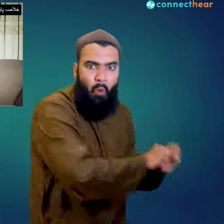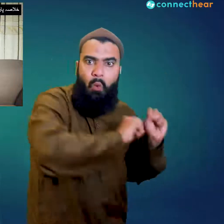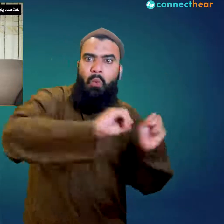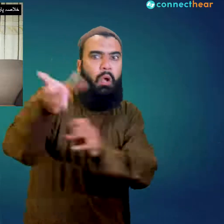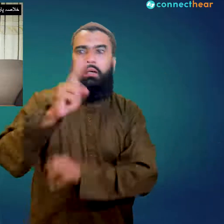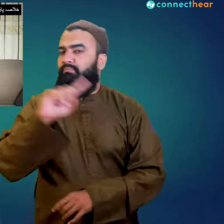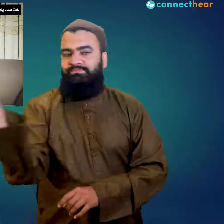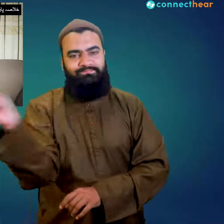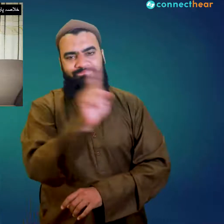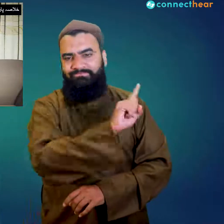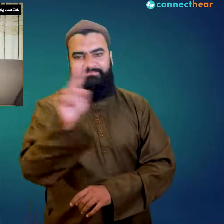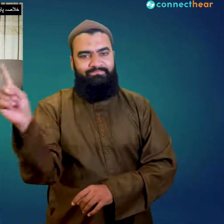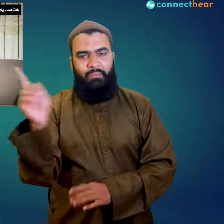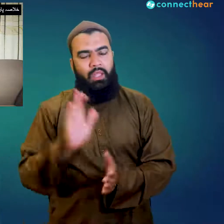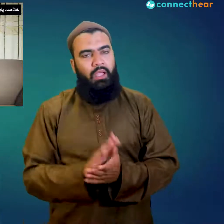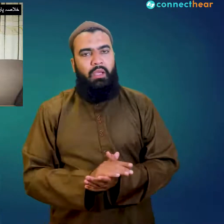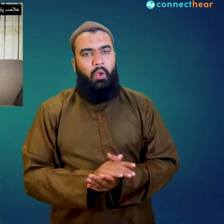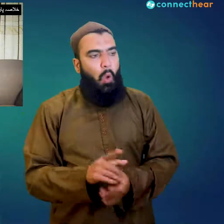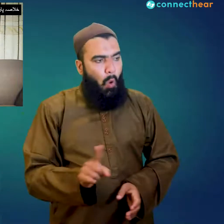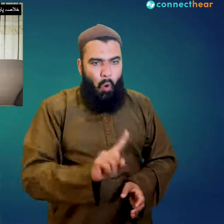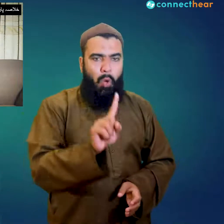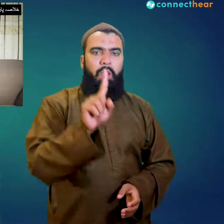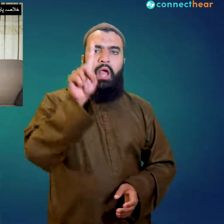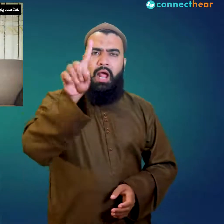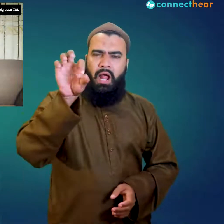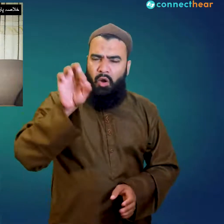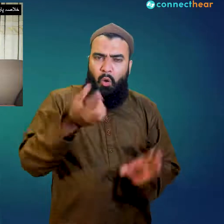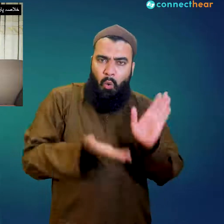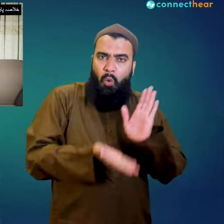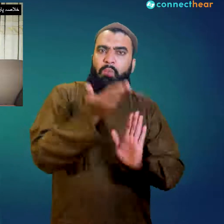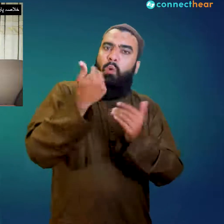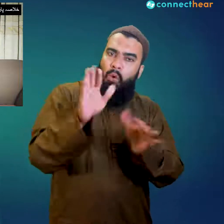جائے، وہ مال اس کے حوالے نہ کیا جائے۔